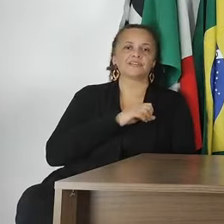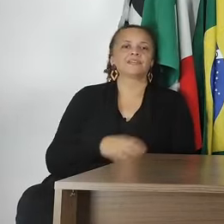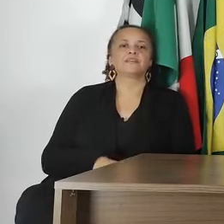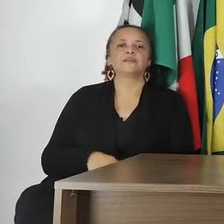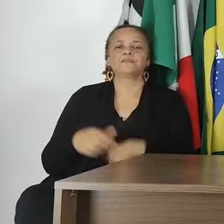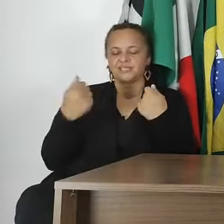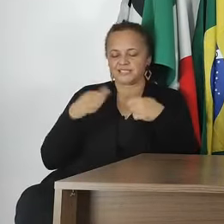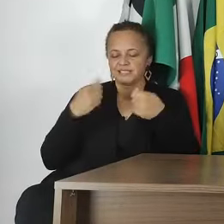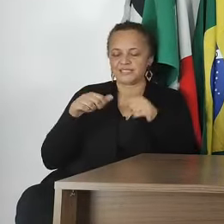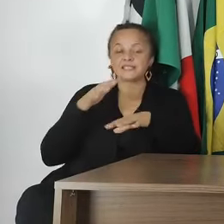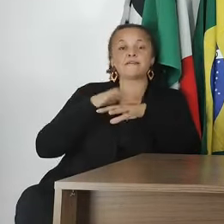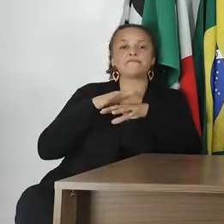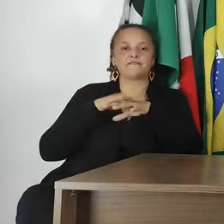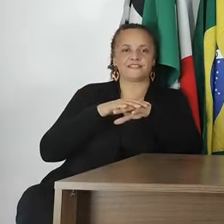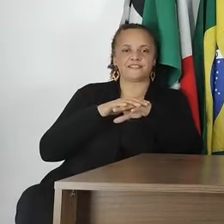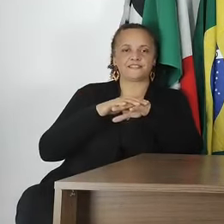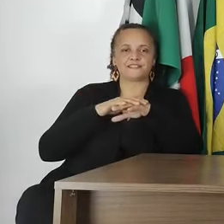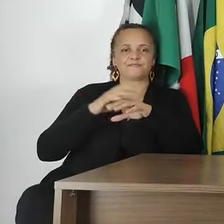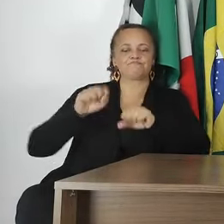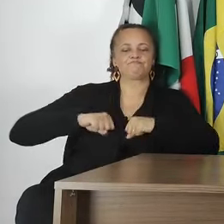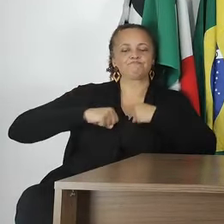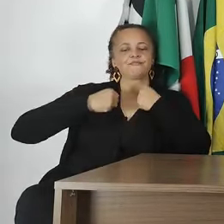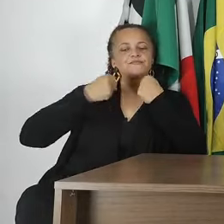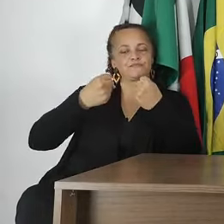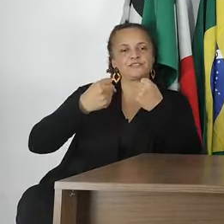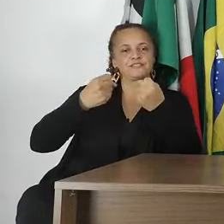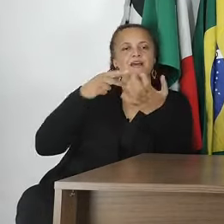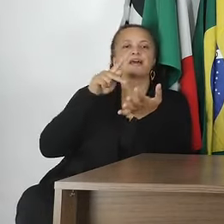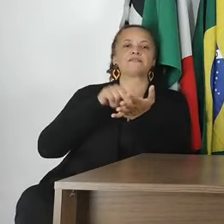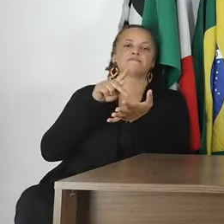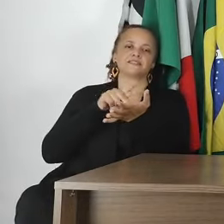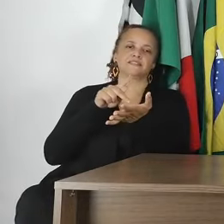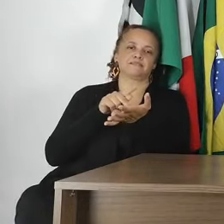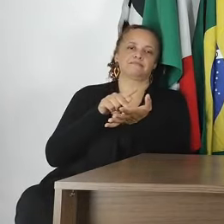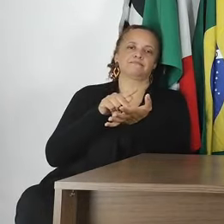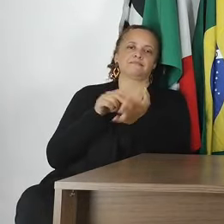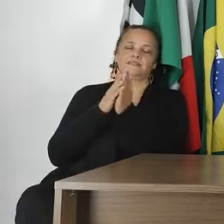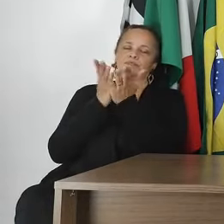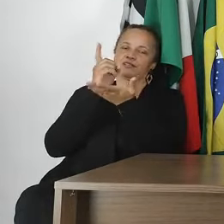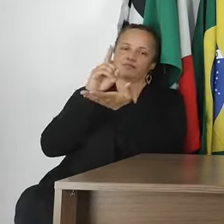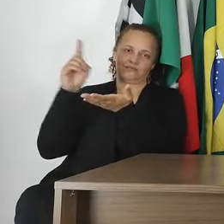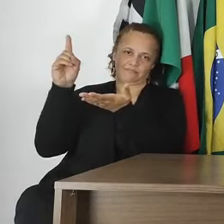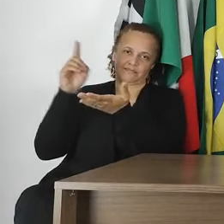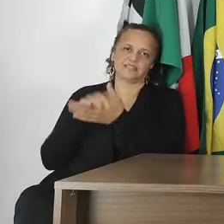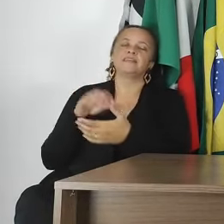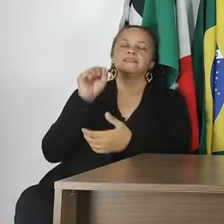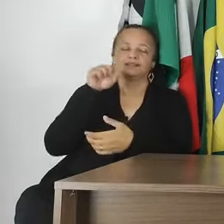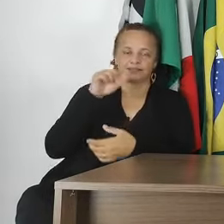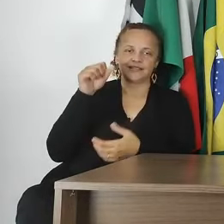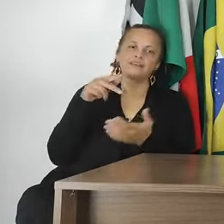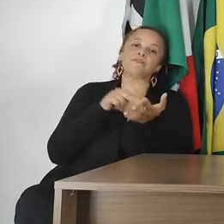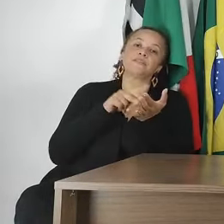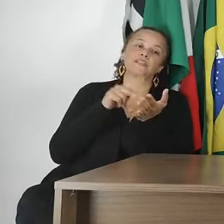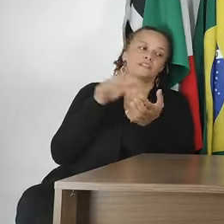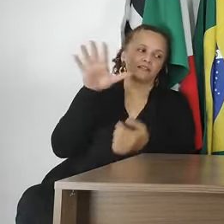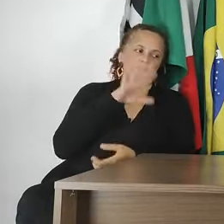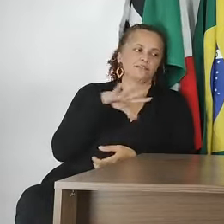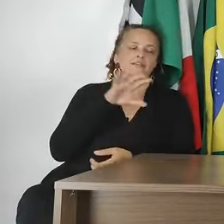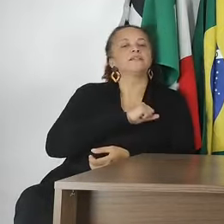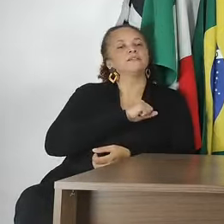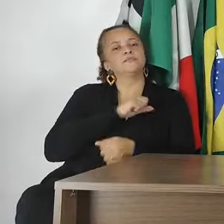ação, atitude e verdade. Esse é o verdadeiro amor. Essa é a verdadeira ação. Ela exige